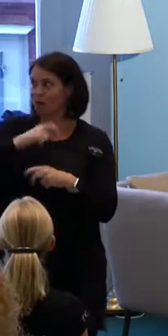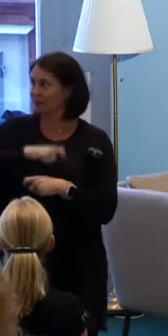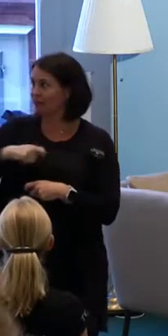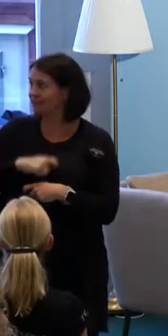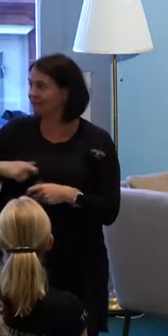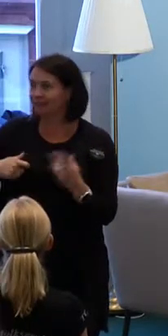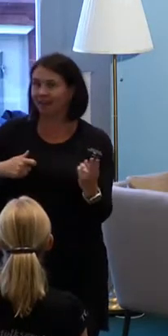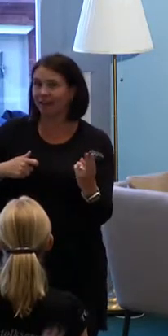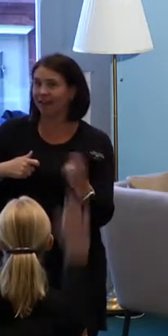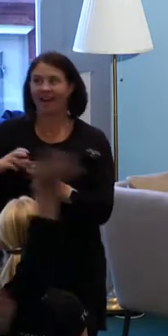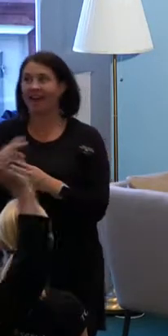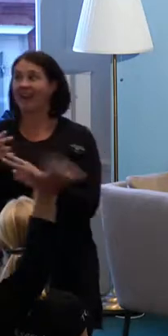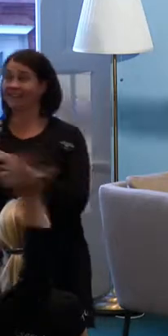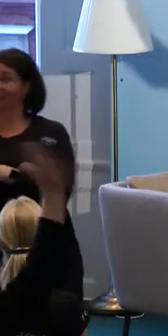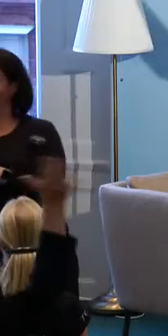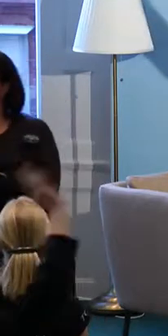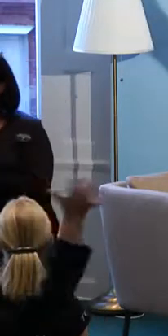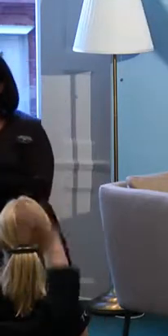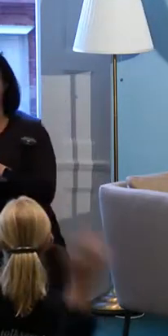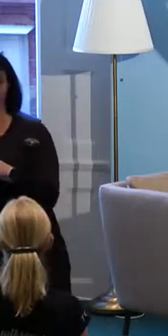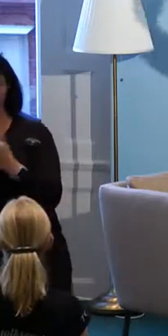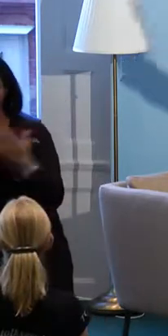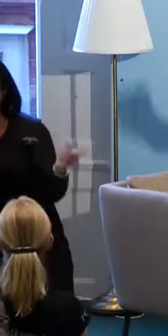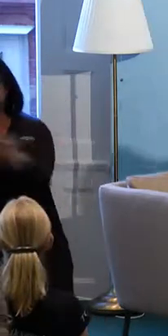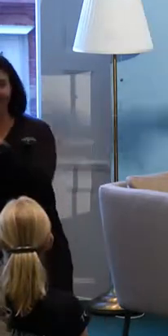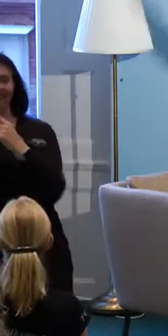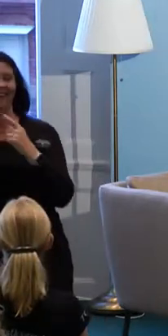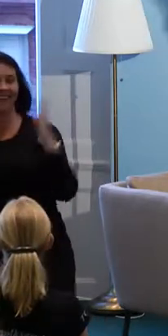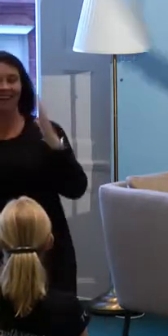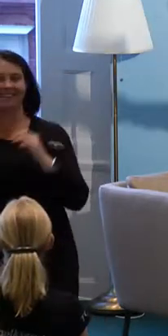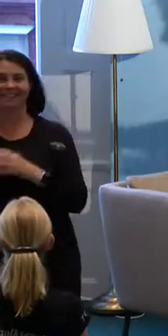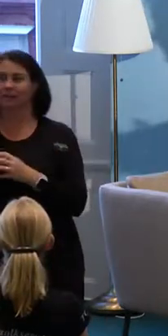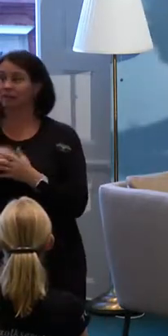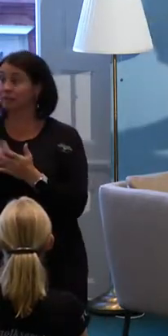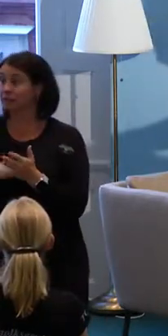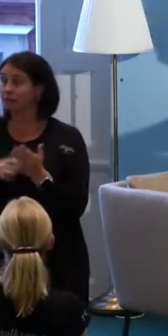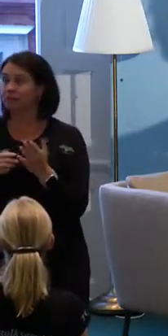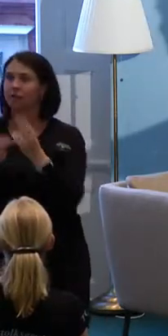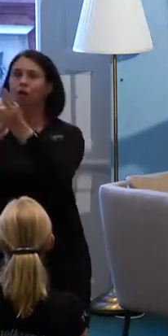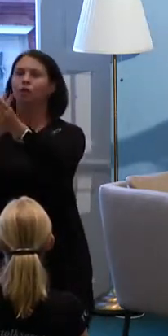Ingen. Hur många tror seger för Sverige? Hej! Har vi några tips?